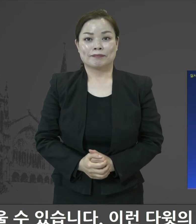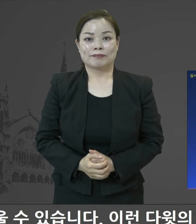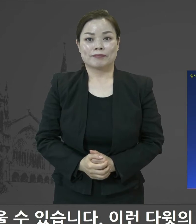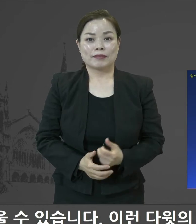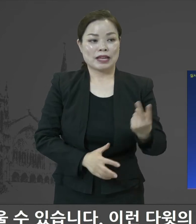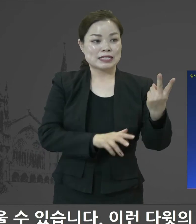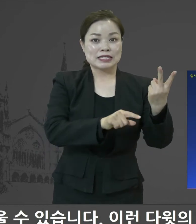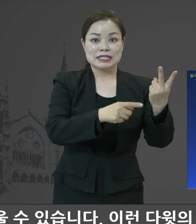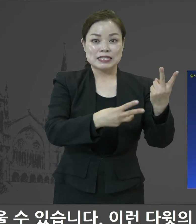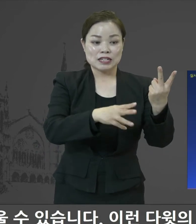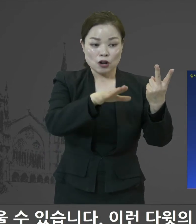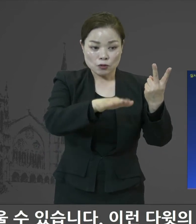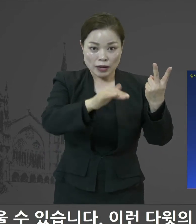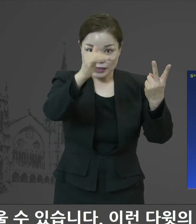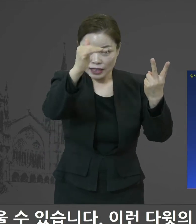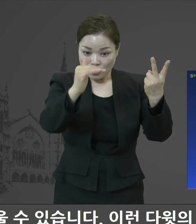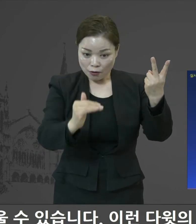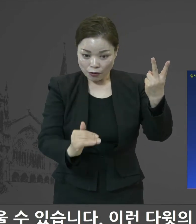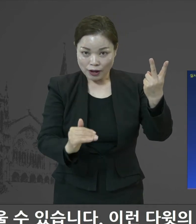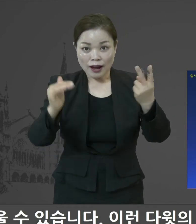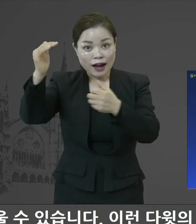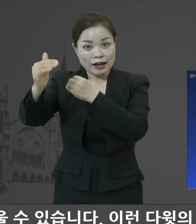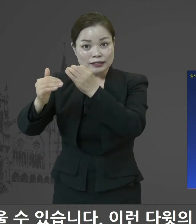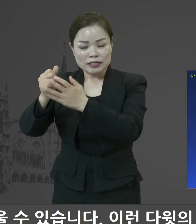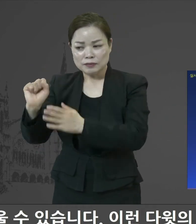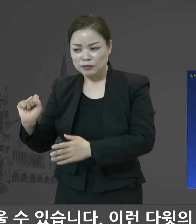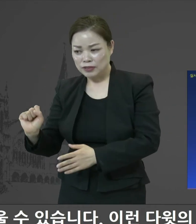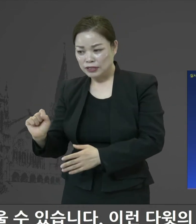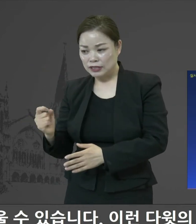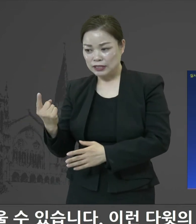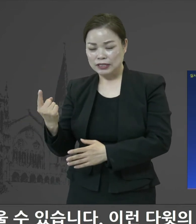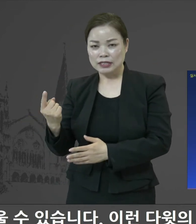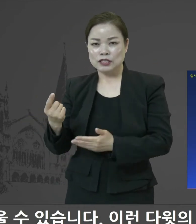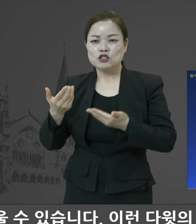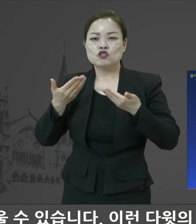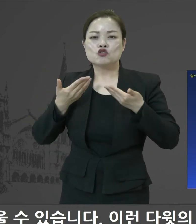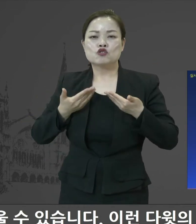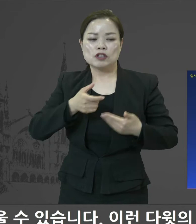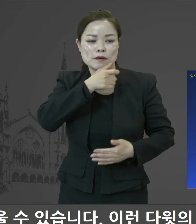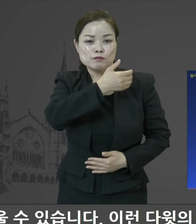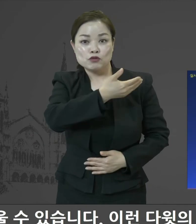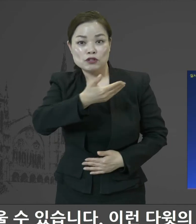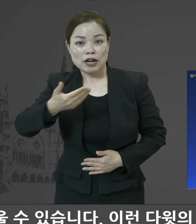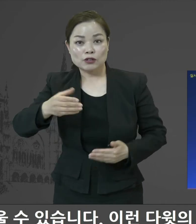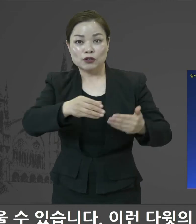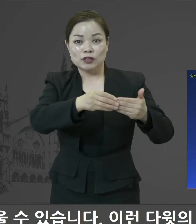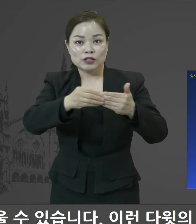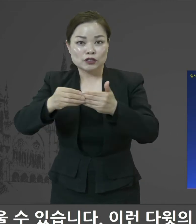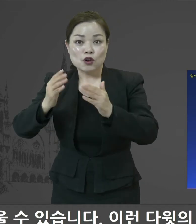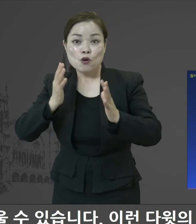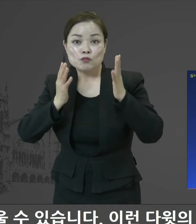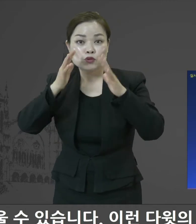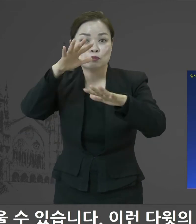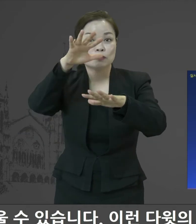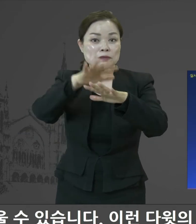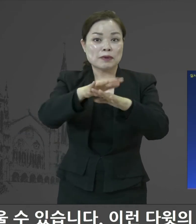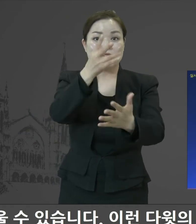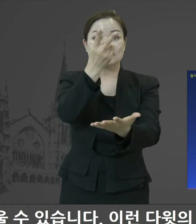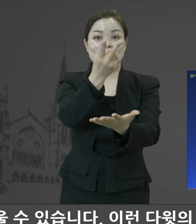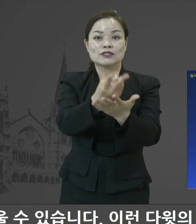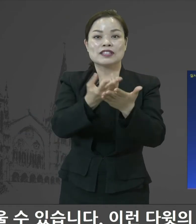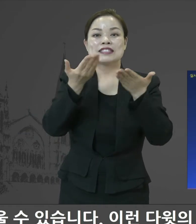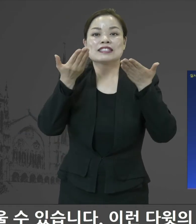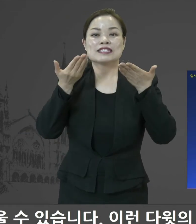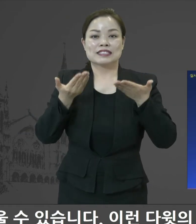2절 후반부에는 하나님이 다윗을 쉴만한 물가로 인도하셨다고 합니다. 푸른 풀밭에 눕고